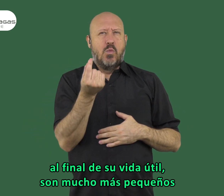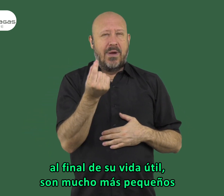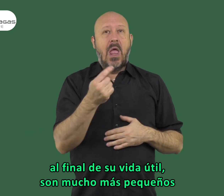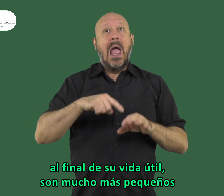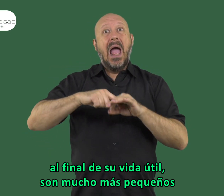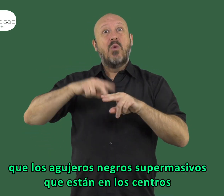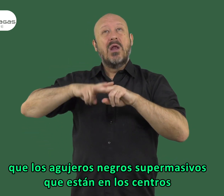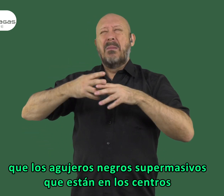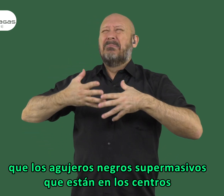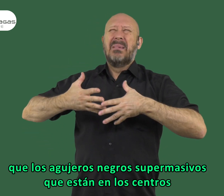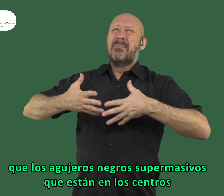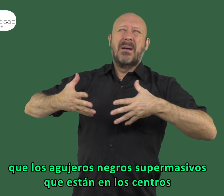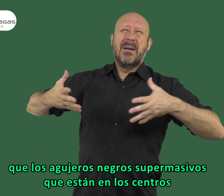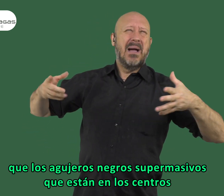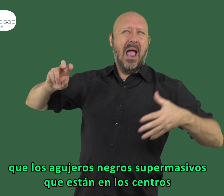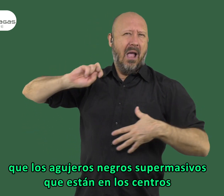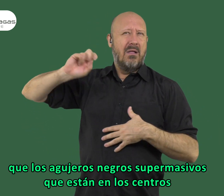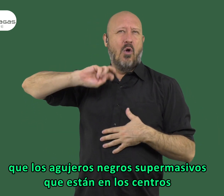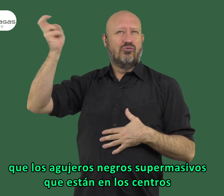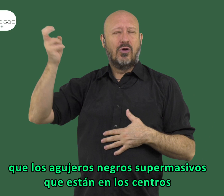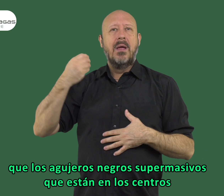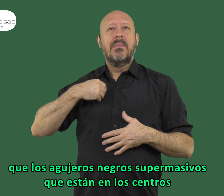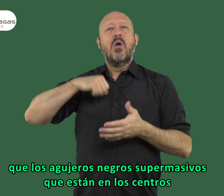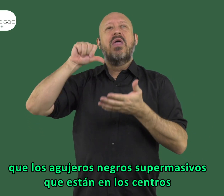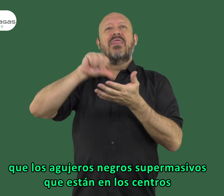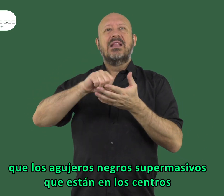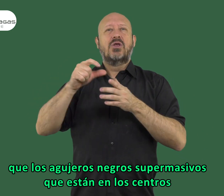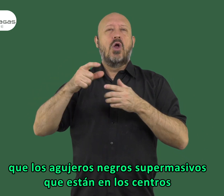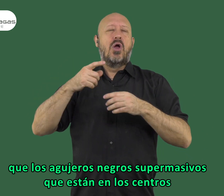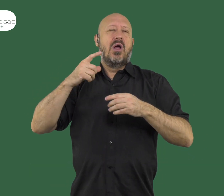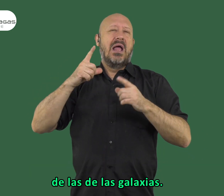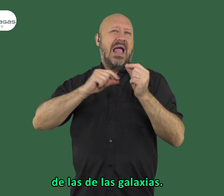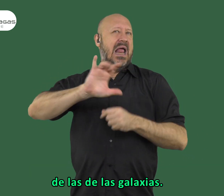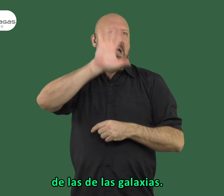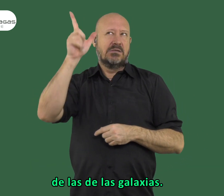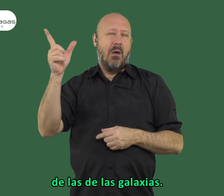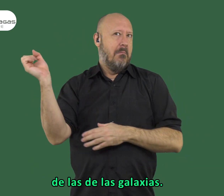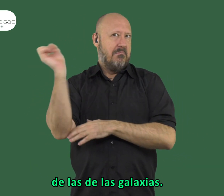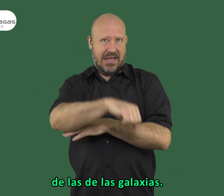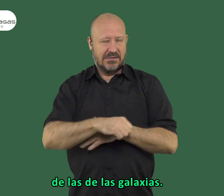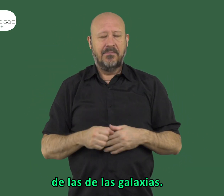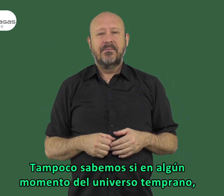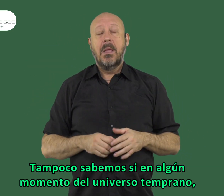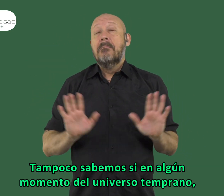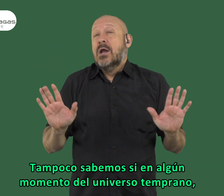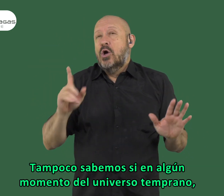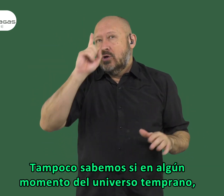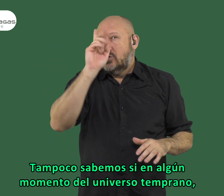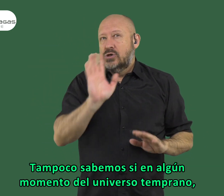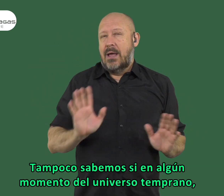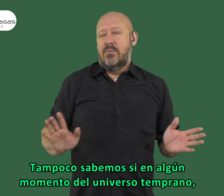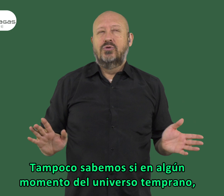son mucho más pequeños que los agujeros negros supermasivos que están en los centros de las galaxias. Tampoco